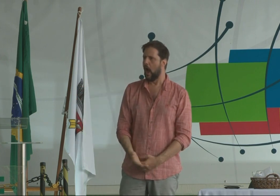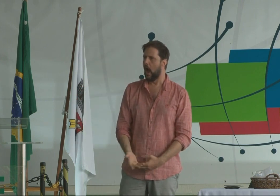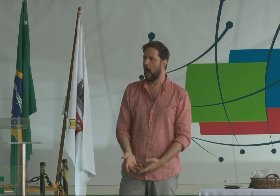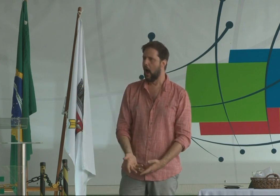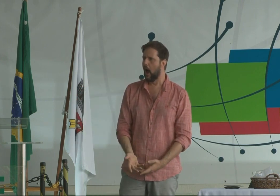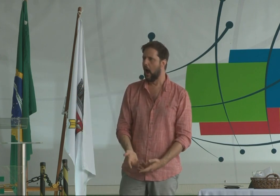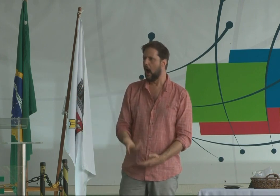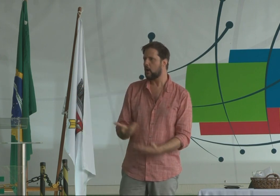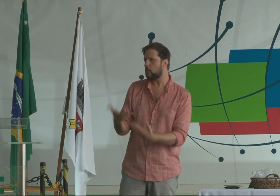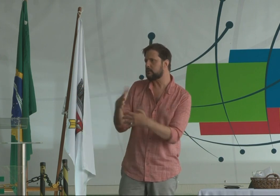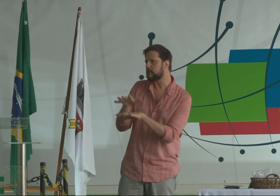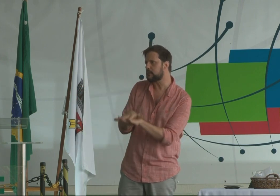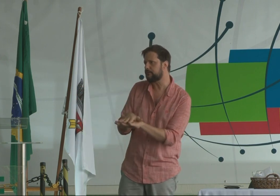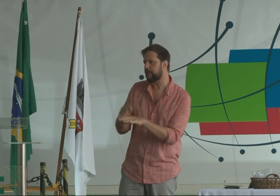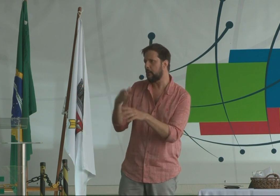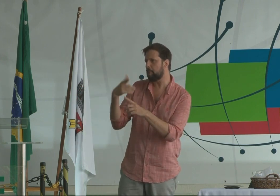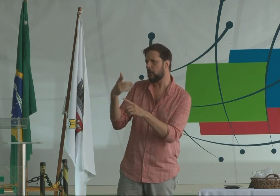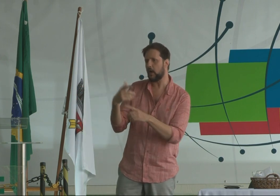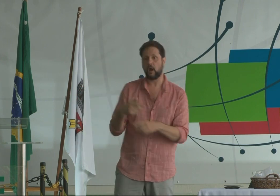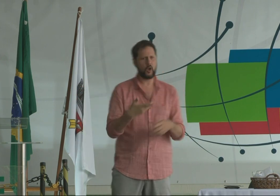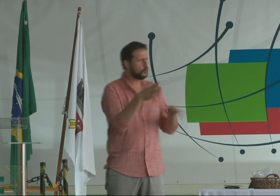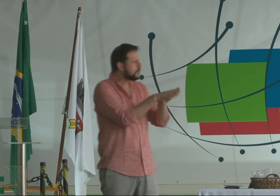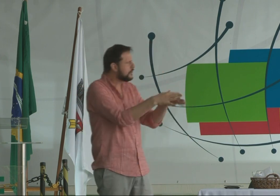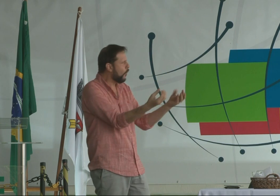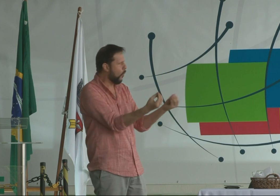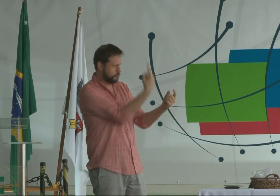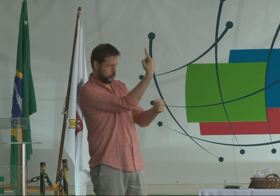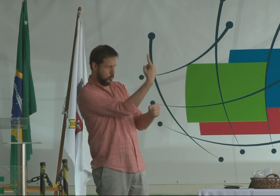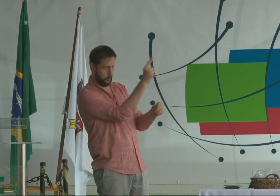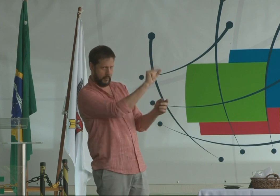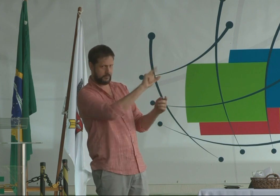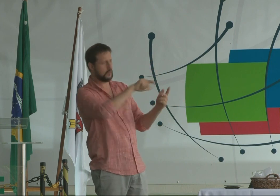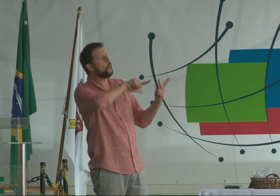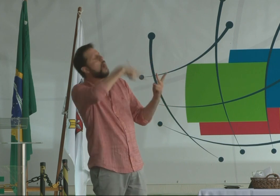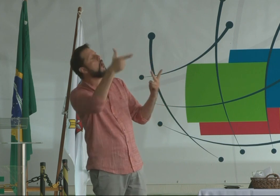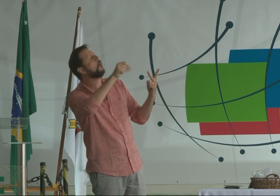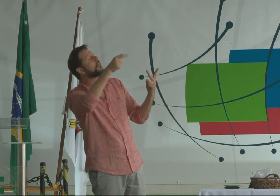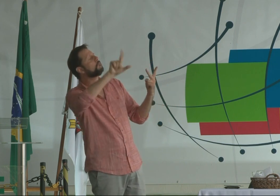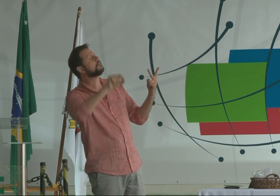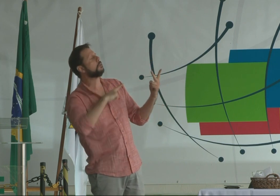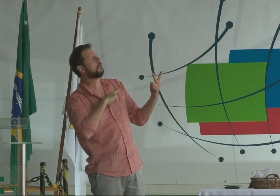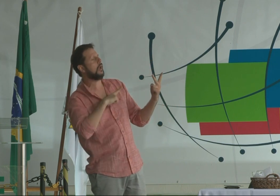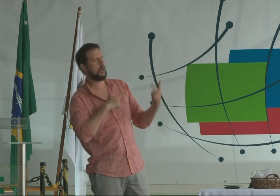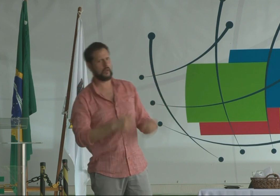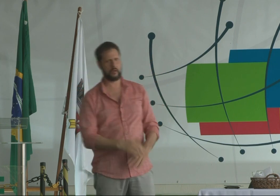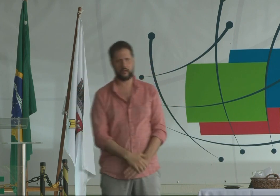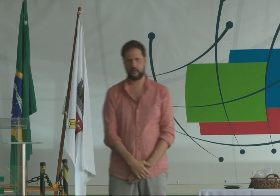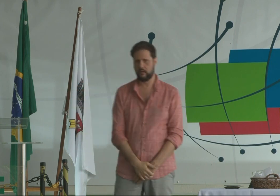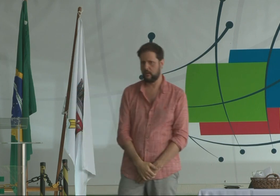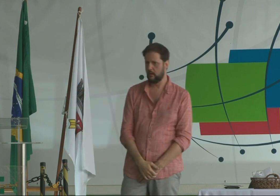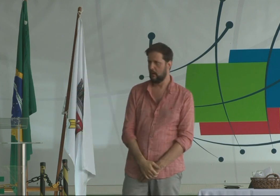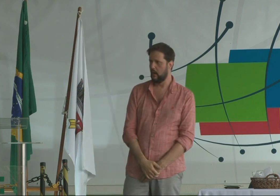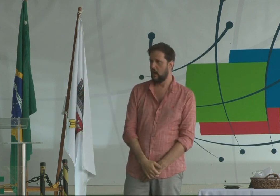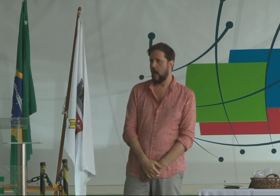ficavam sem ter o que dizer. Ah, o assunto é inclusão. Mas a inclusão é só em questão da escolha em relação a outra possibilidade.